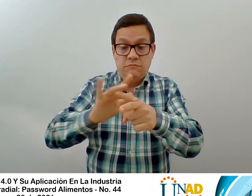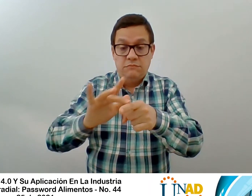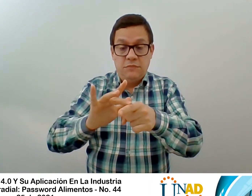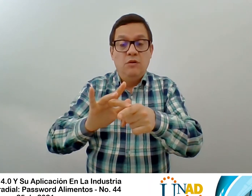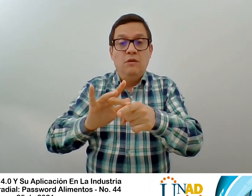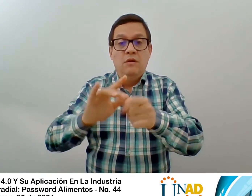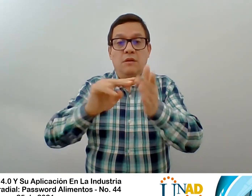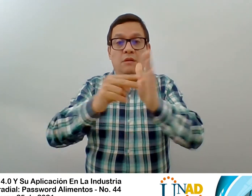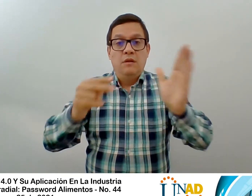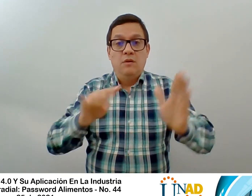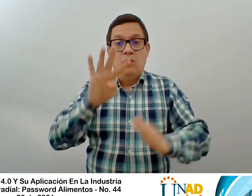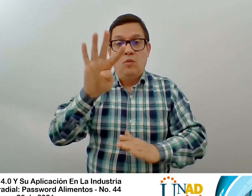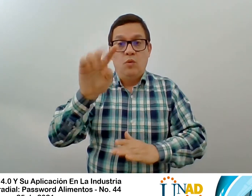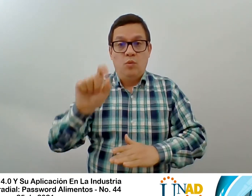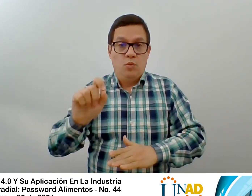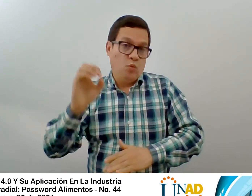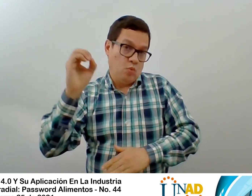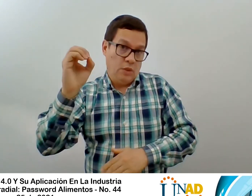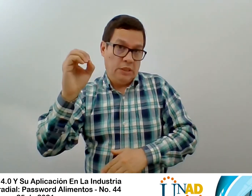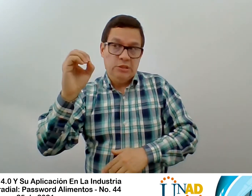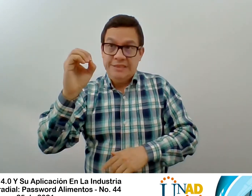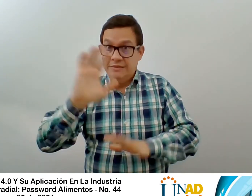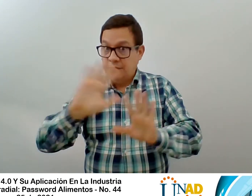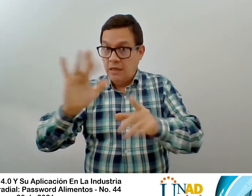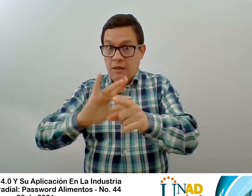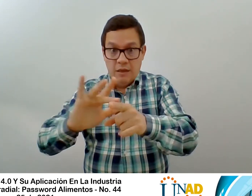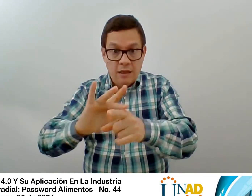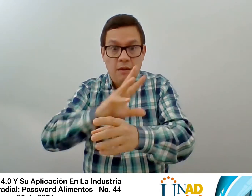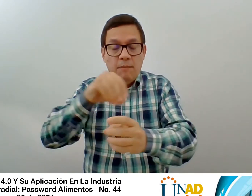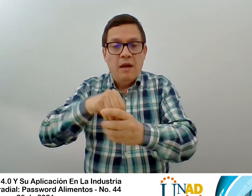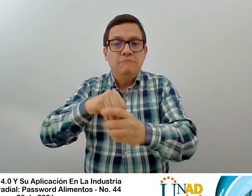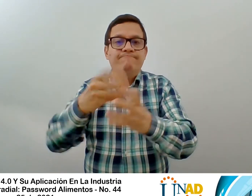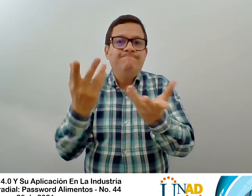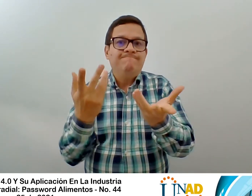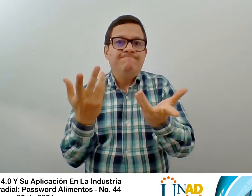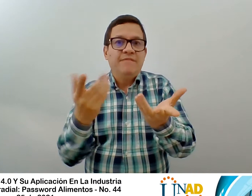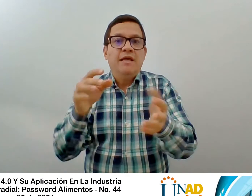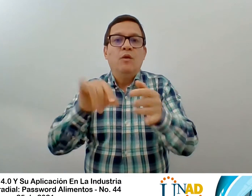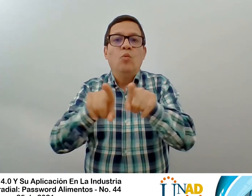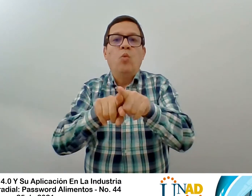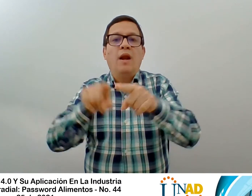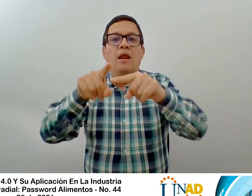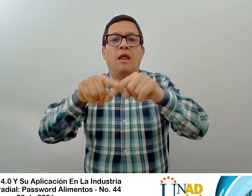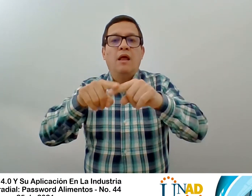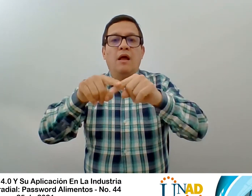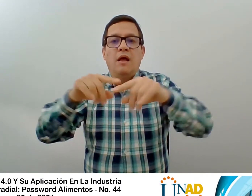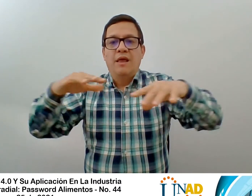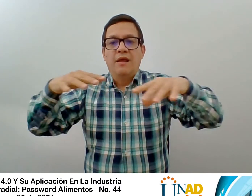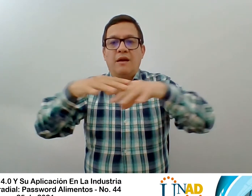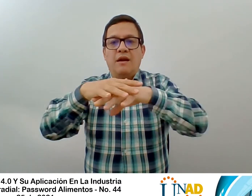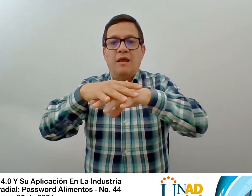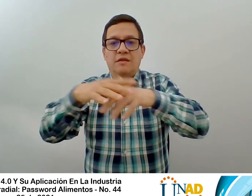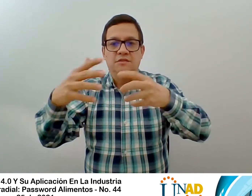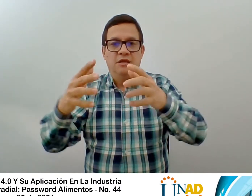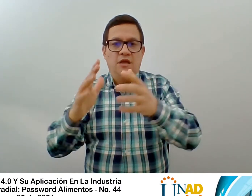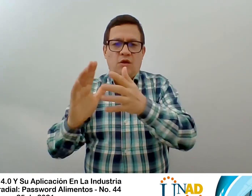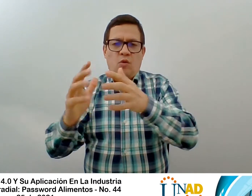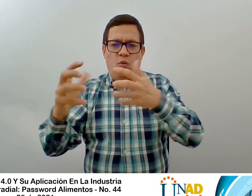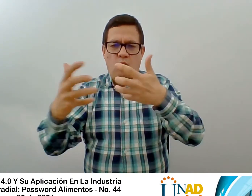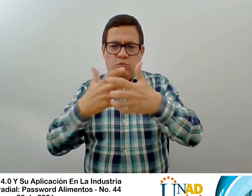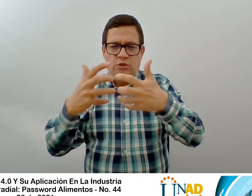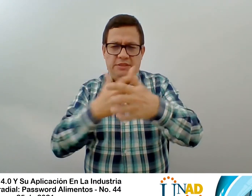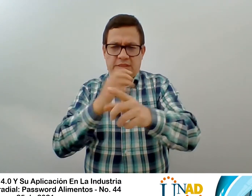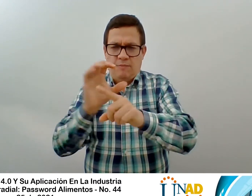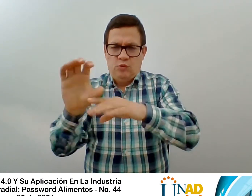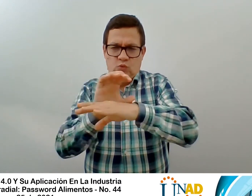en que se implementan las tecnologías 4.0, estamos dependiendo de unas redes informáticas. Así que es supremamente